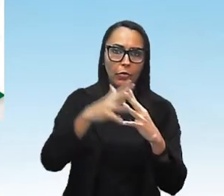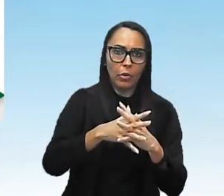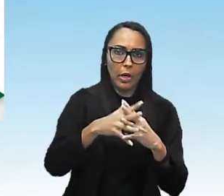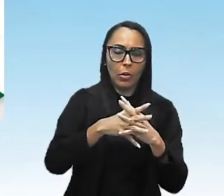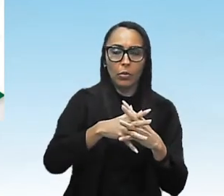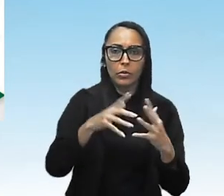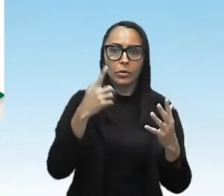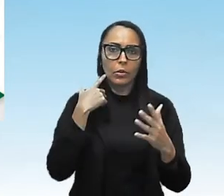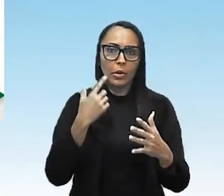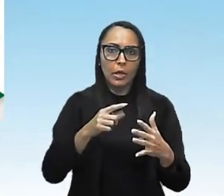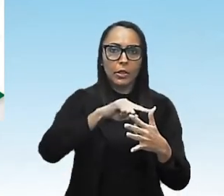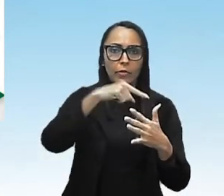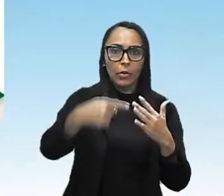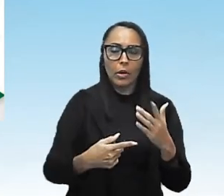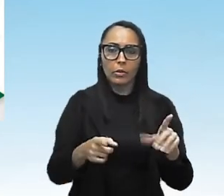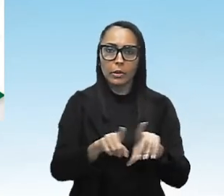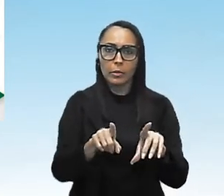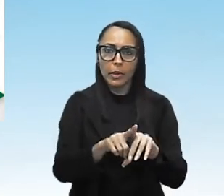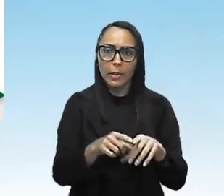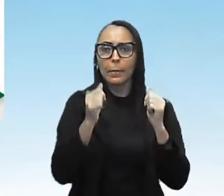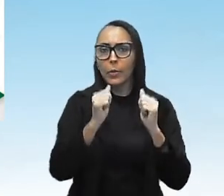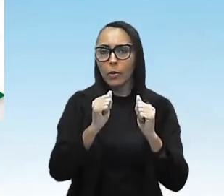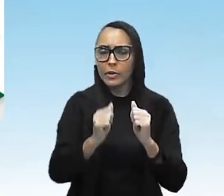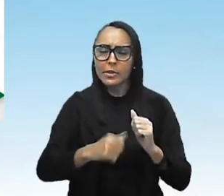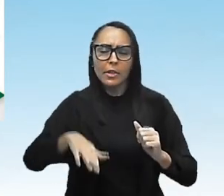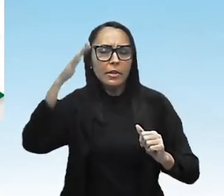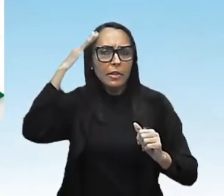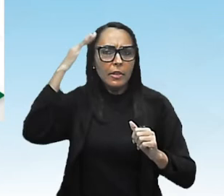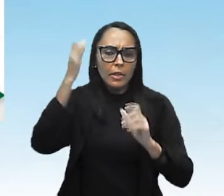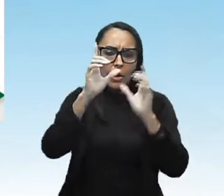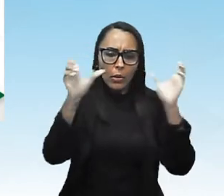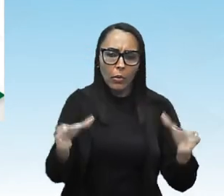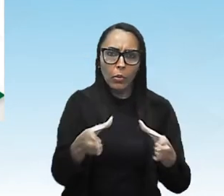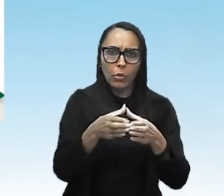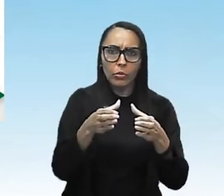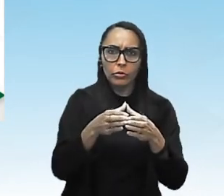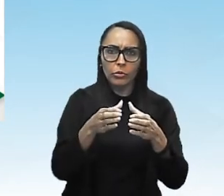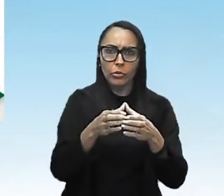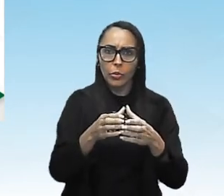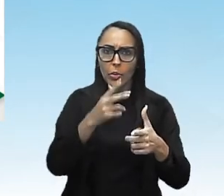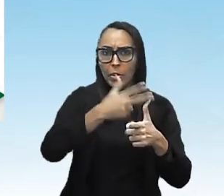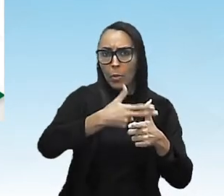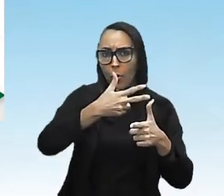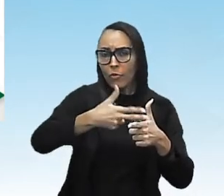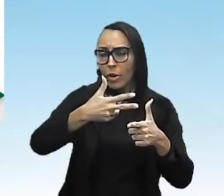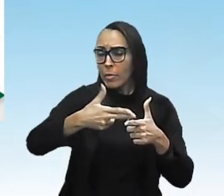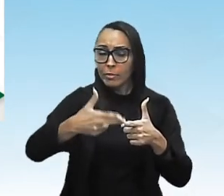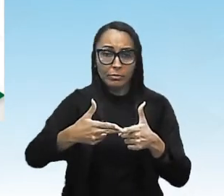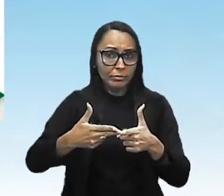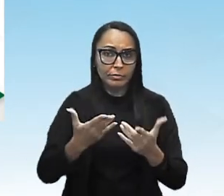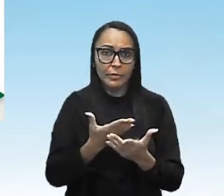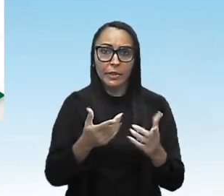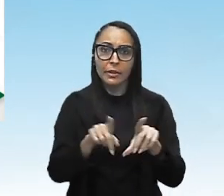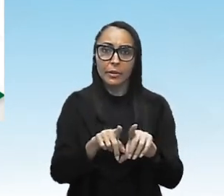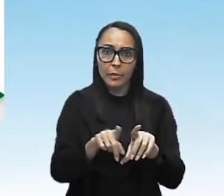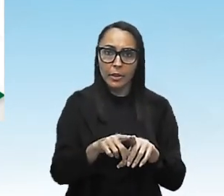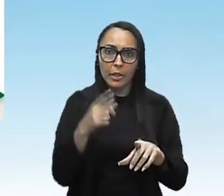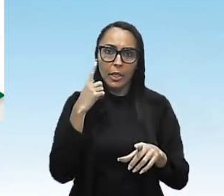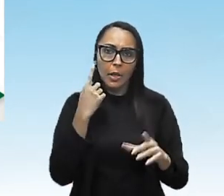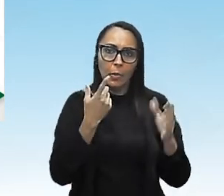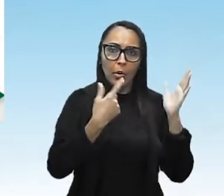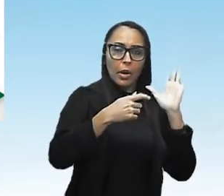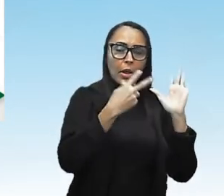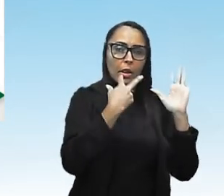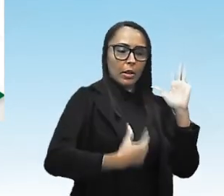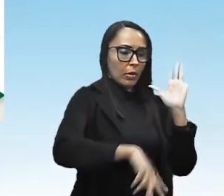palavra também pode ser definida como um conjunto de morfemas. Contudo, embora na língua escrita a